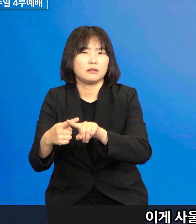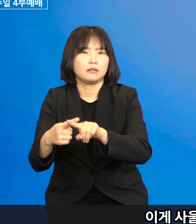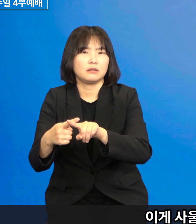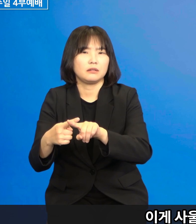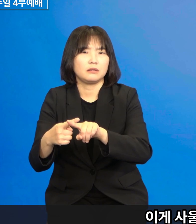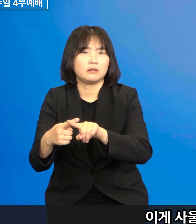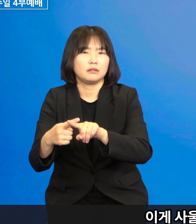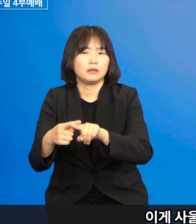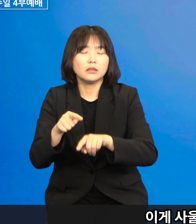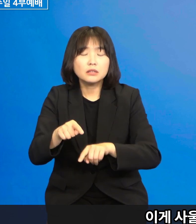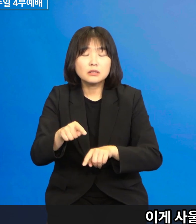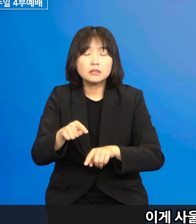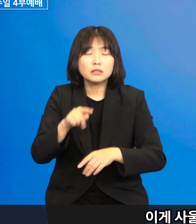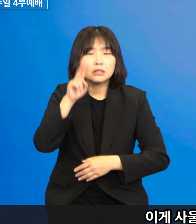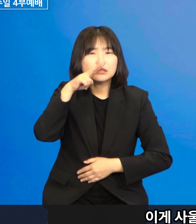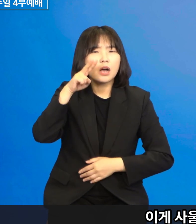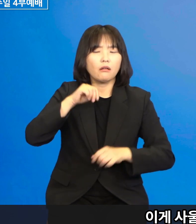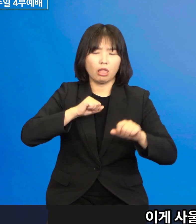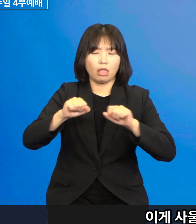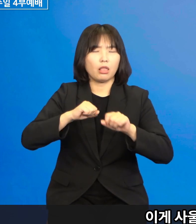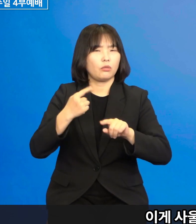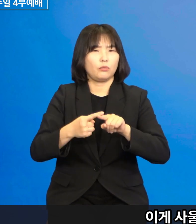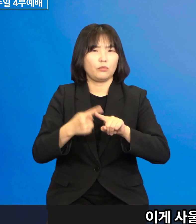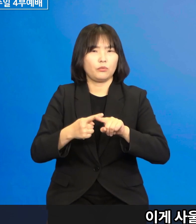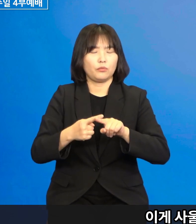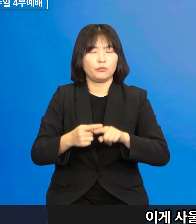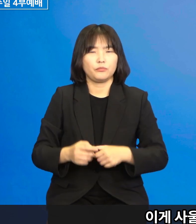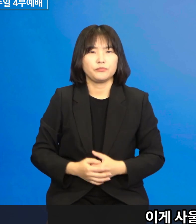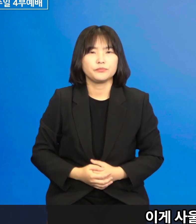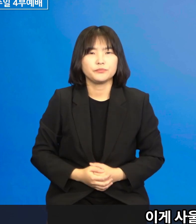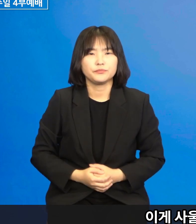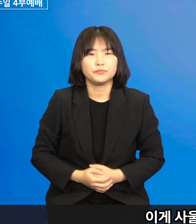이게 사울이 한 일이에요. 사울이.